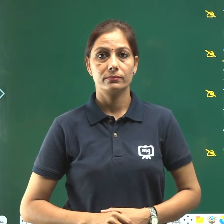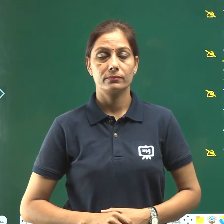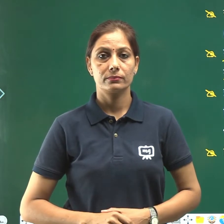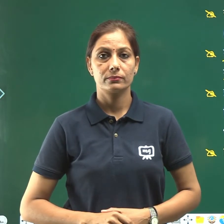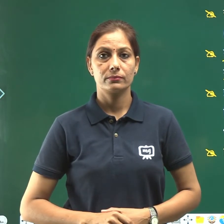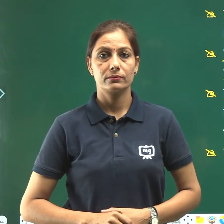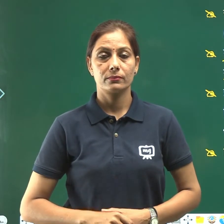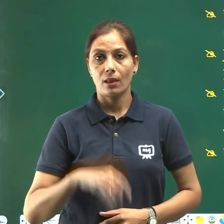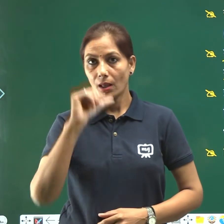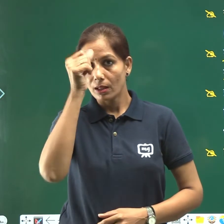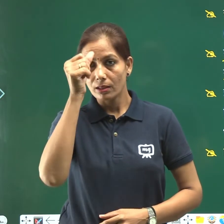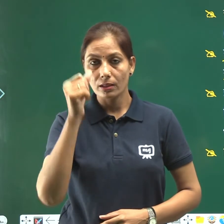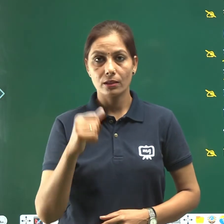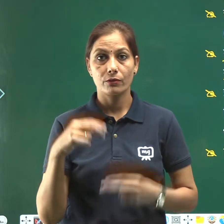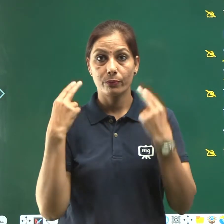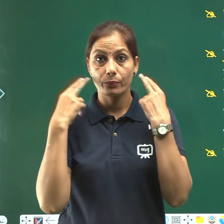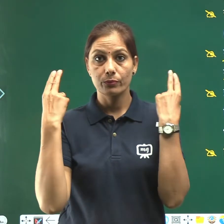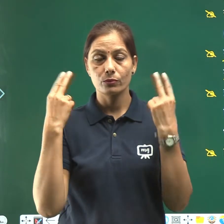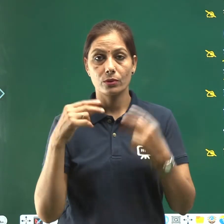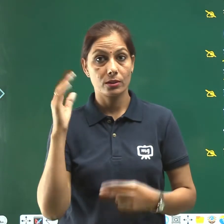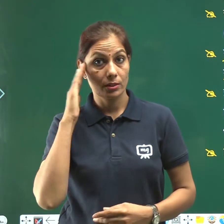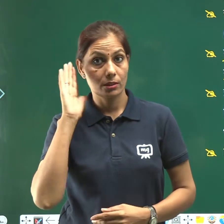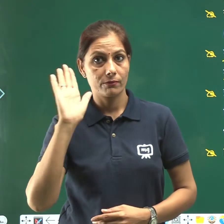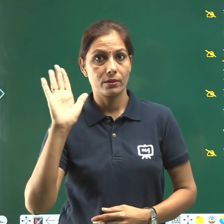हिंदी विशेषज्ञ के रूप में